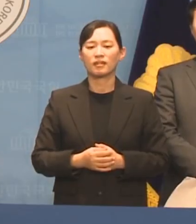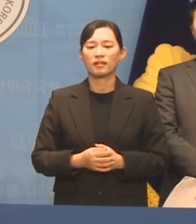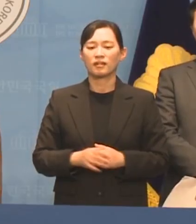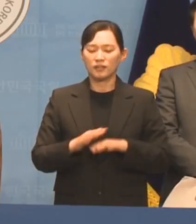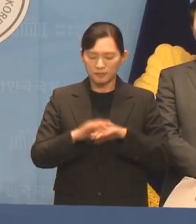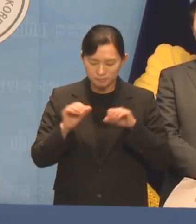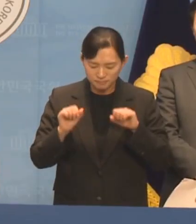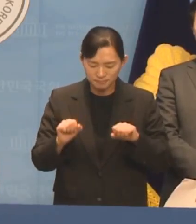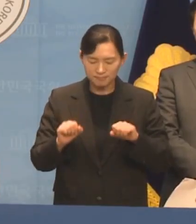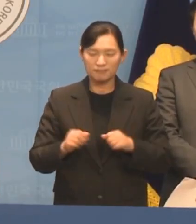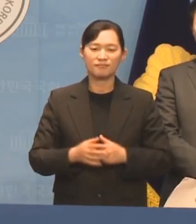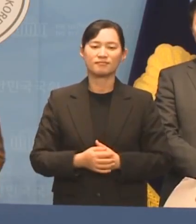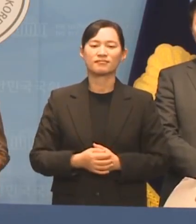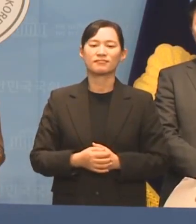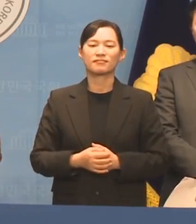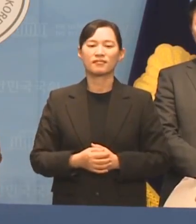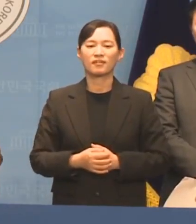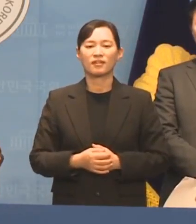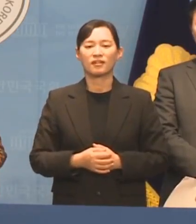안녕하세요.